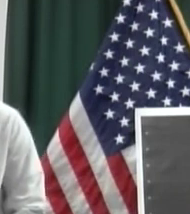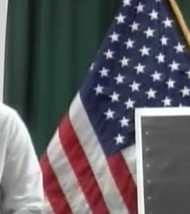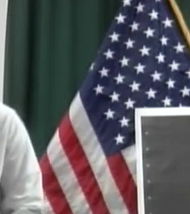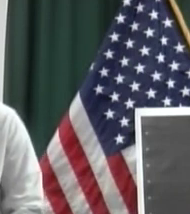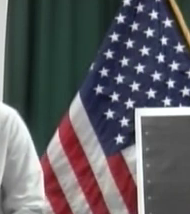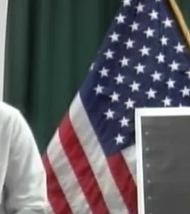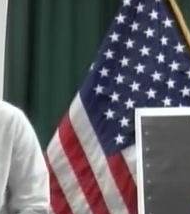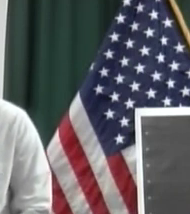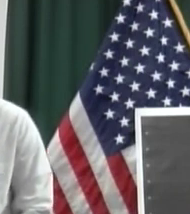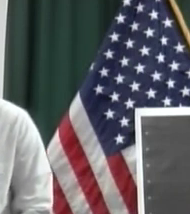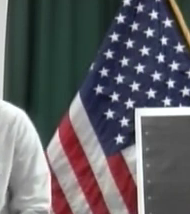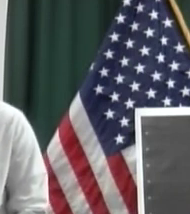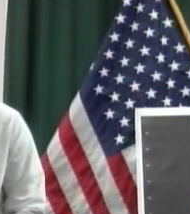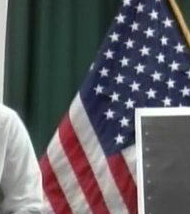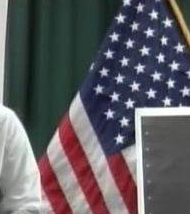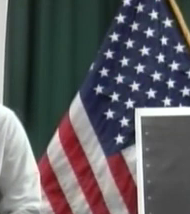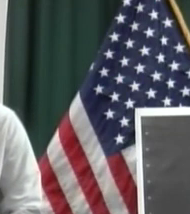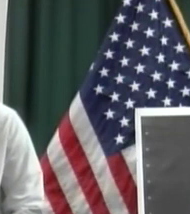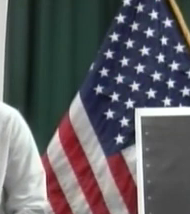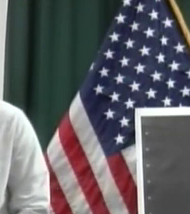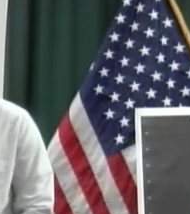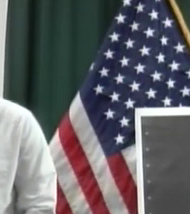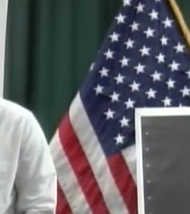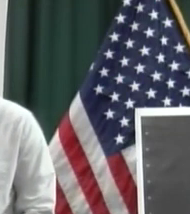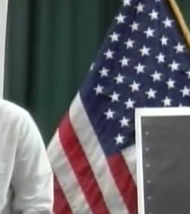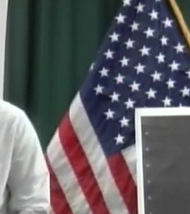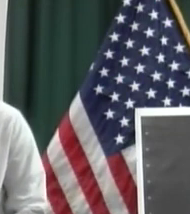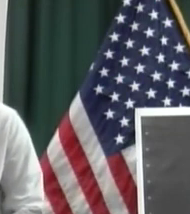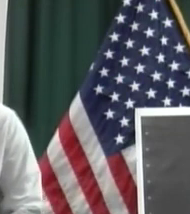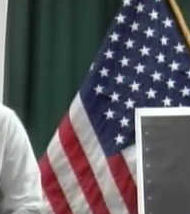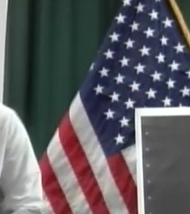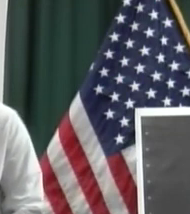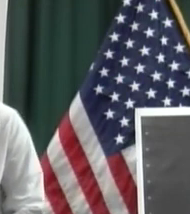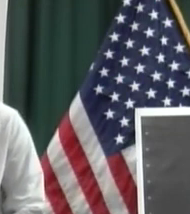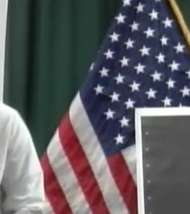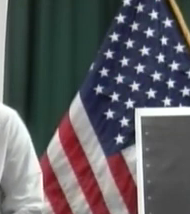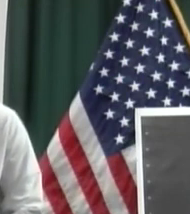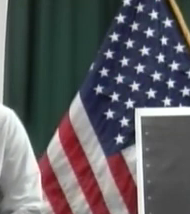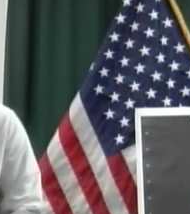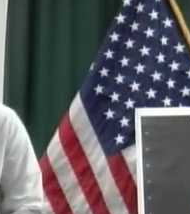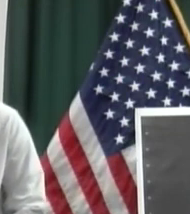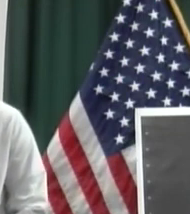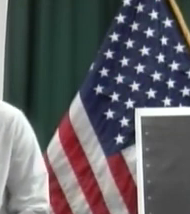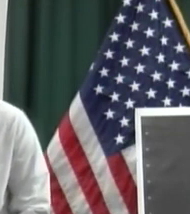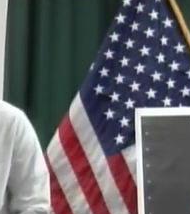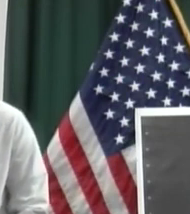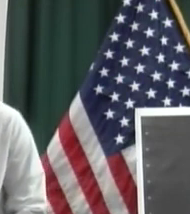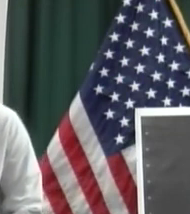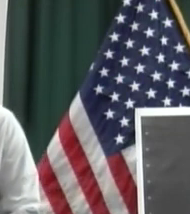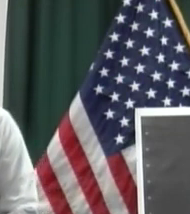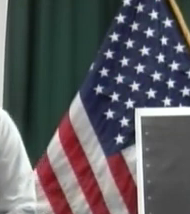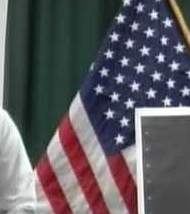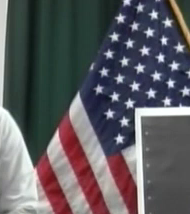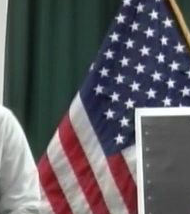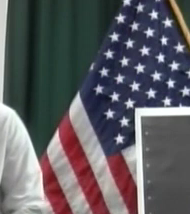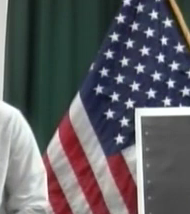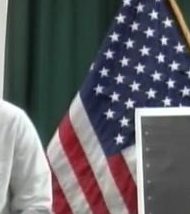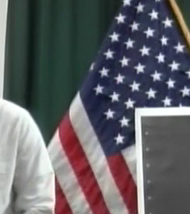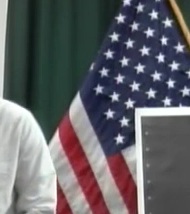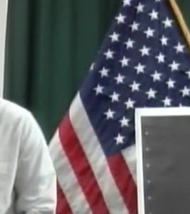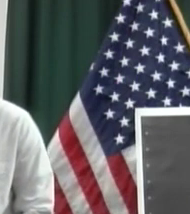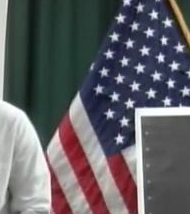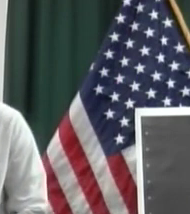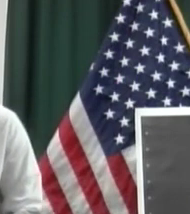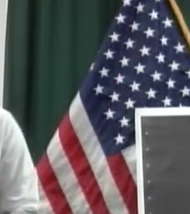implementará un programa local para pequeñas empresas para convencer a la pérdida significativa de ingreso durante